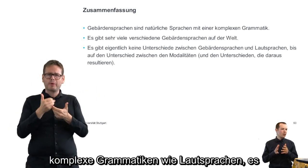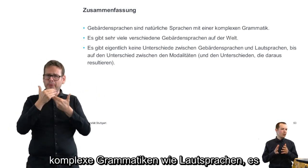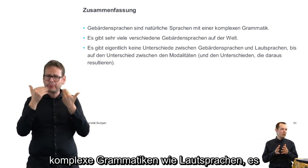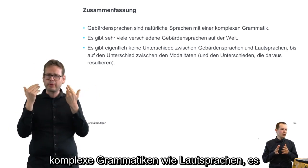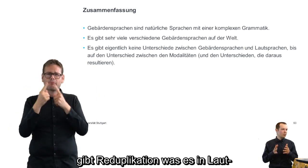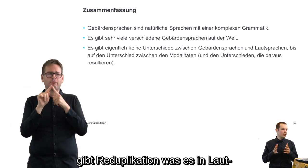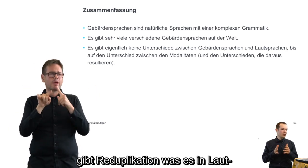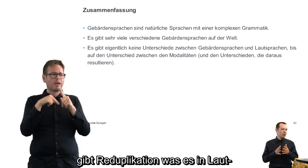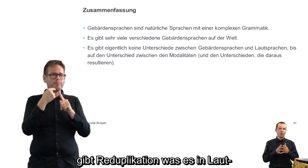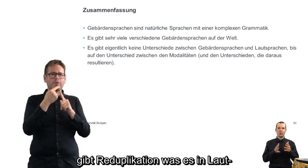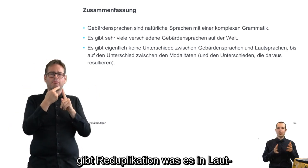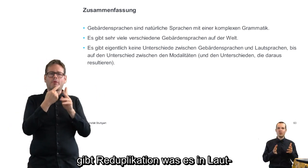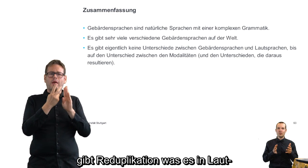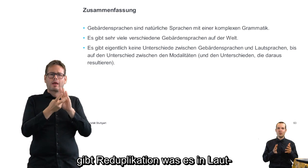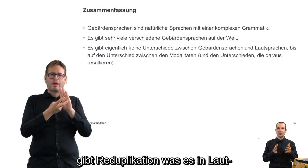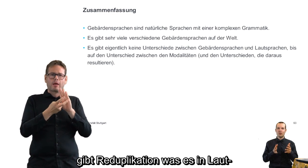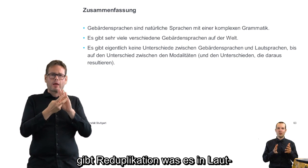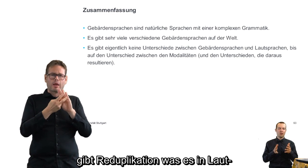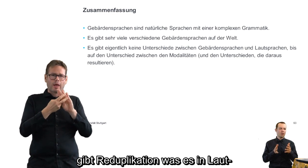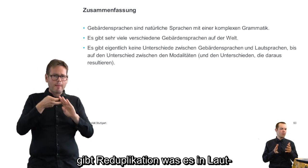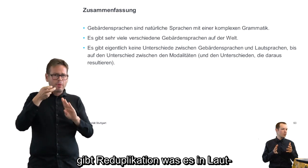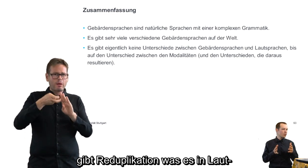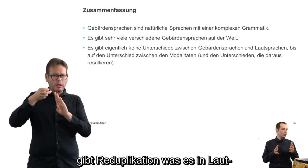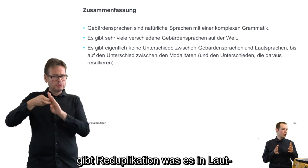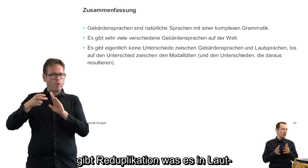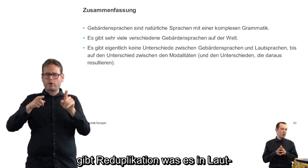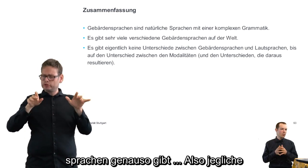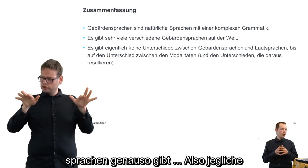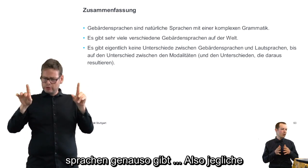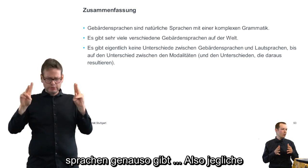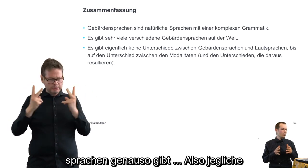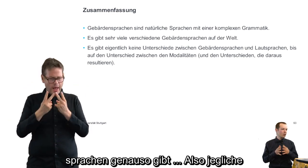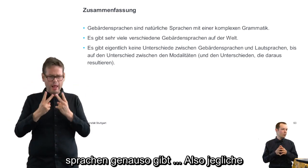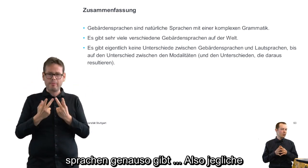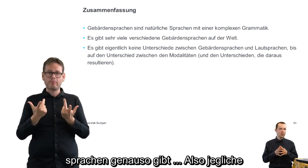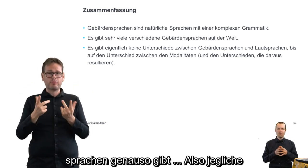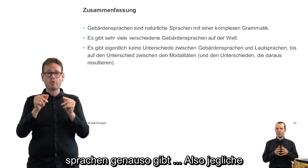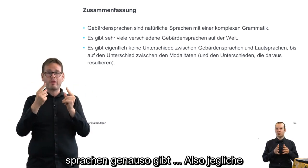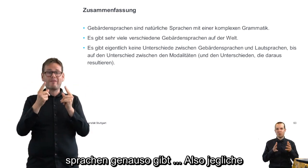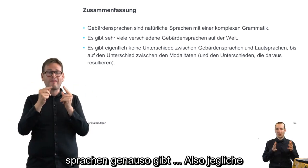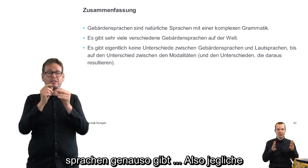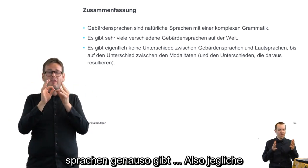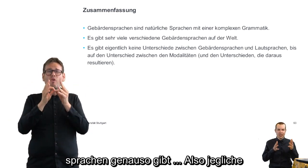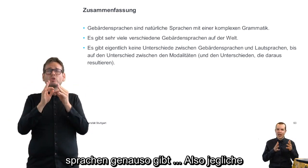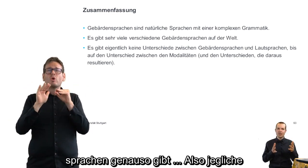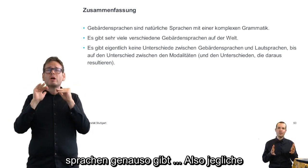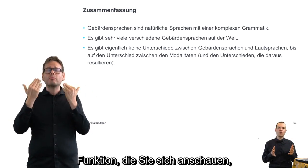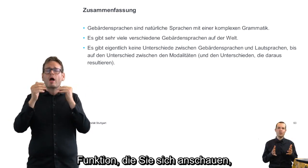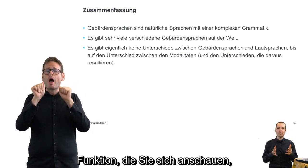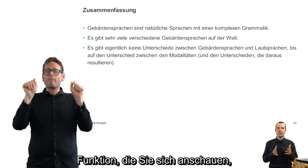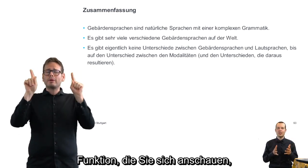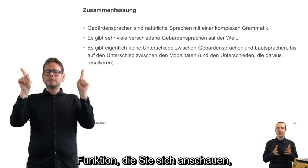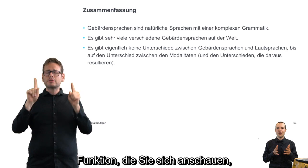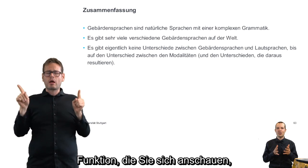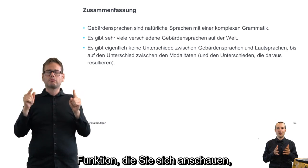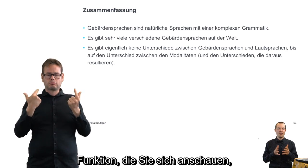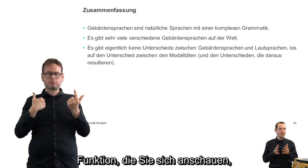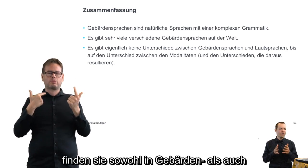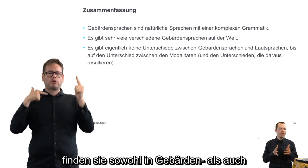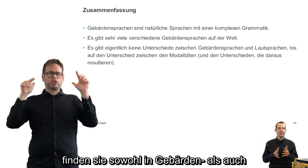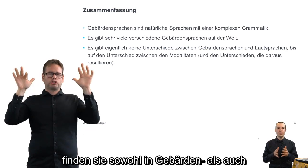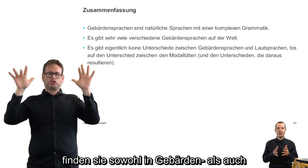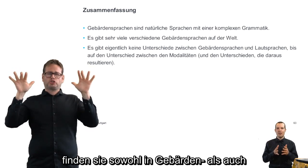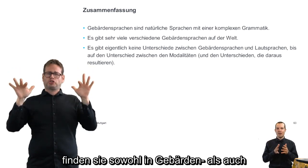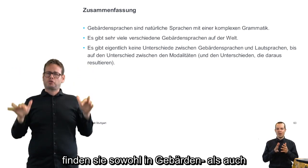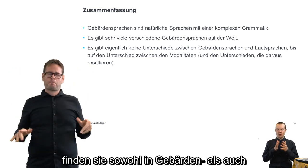Lautsprachen es gibt Reduplikationen was es in Lautsprachen genauso gibt also jegliche Funktion die Sie sich anschauen